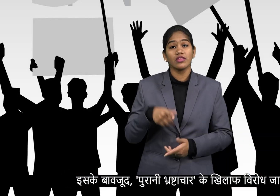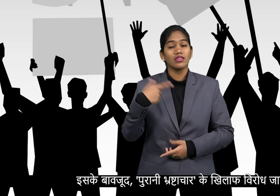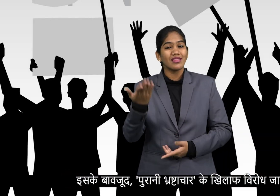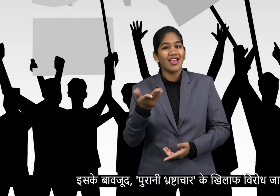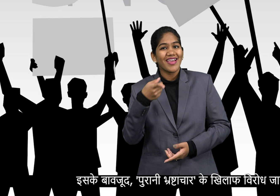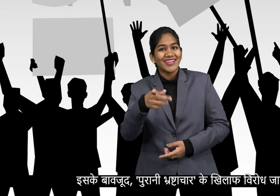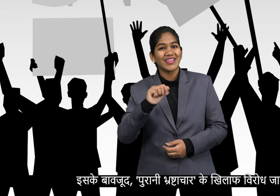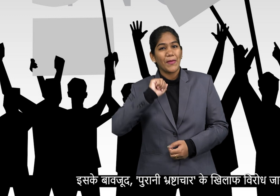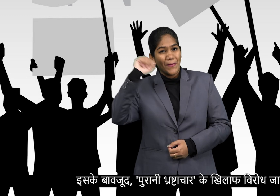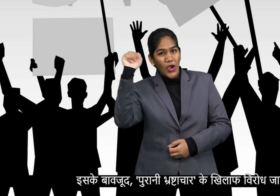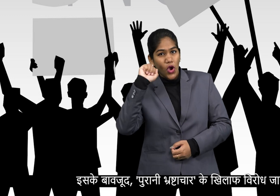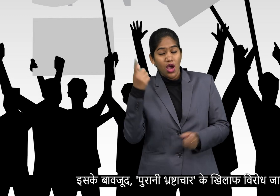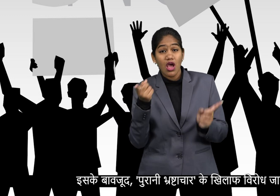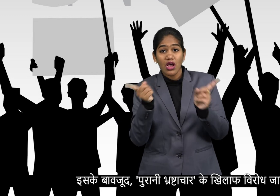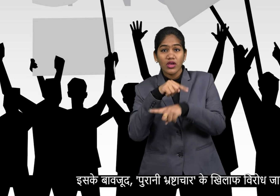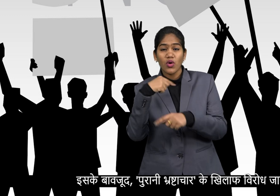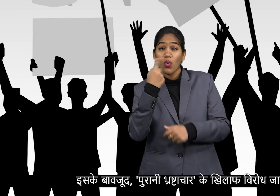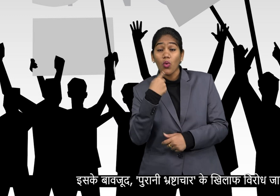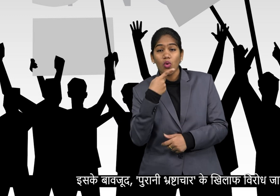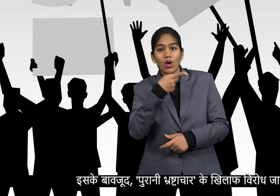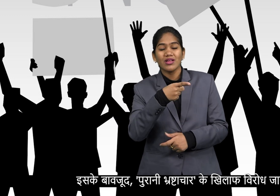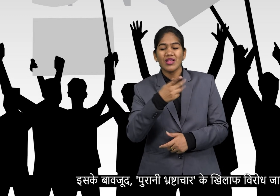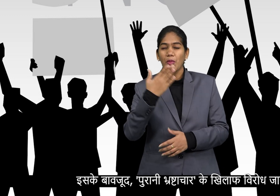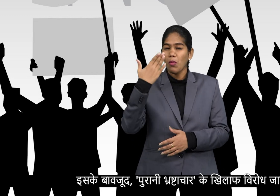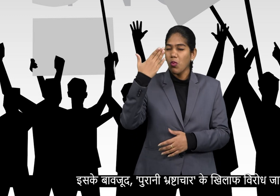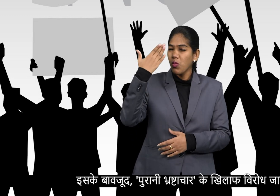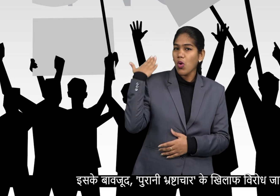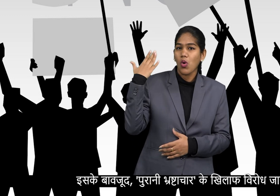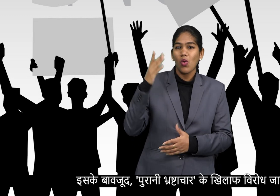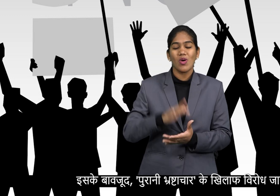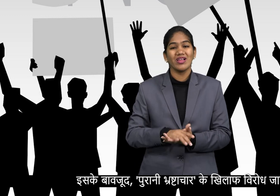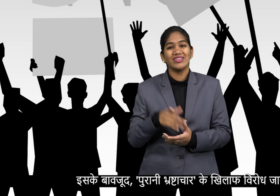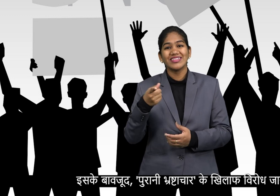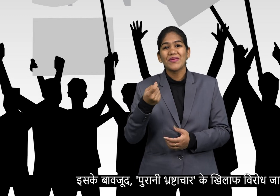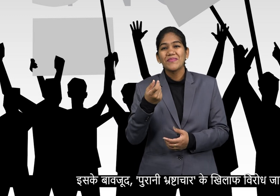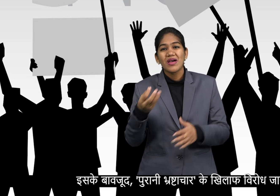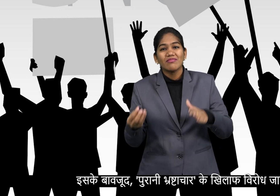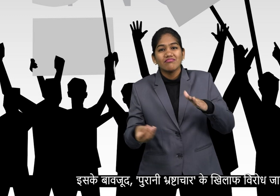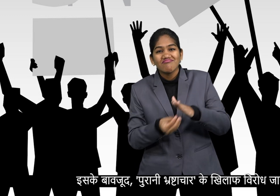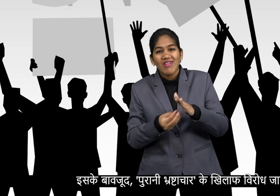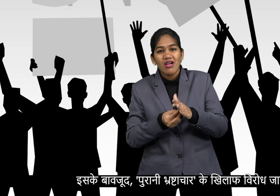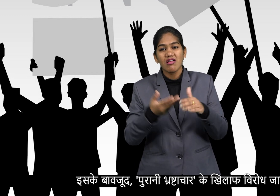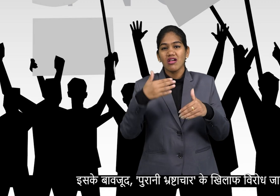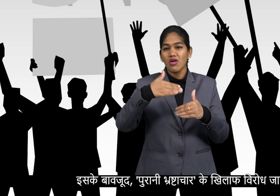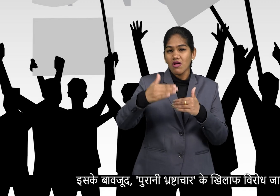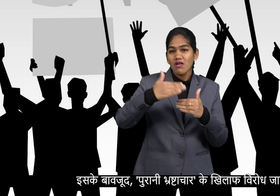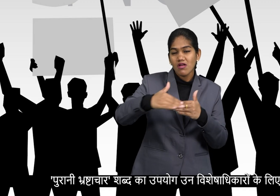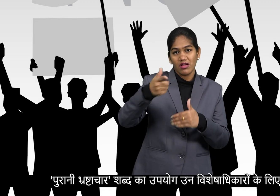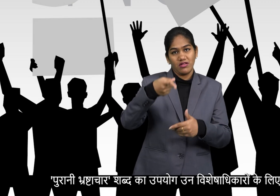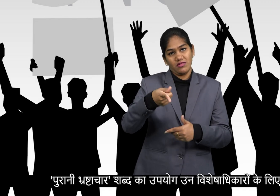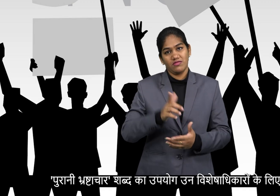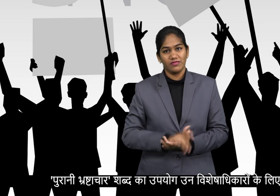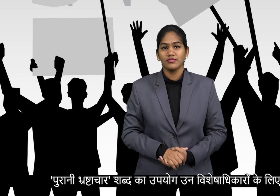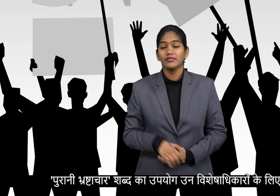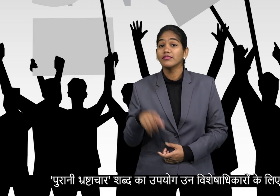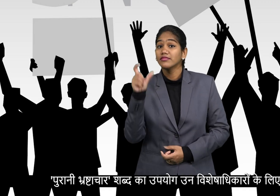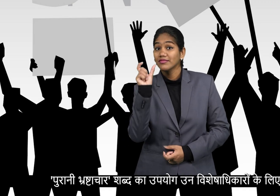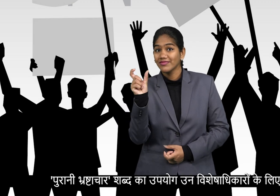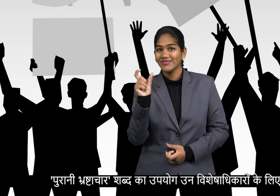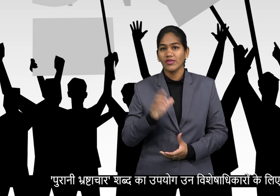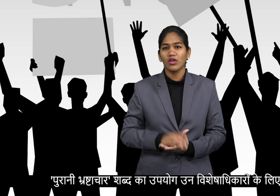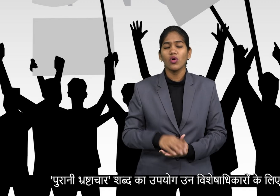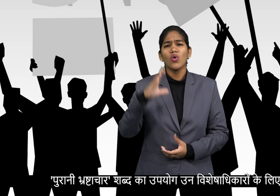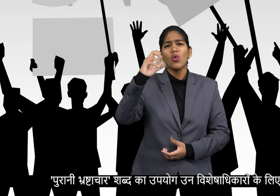इसके बावजूद पुरानी भ्रष्टाचार के खिलाफ विरोध जारी रहा। पुरानी